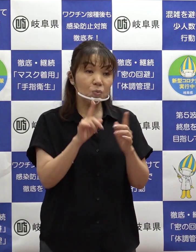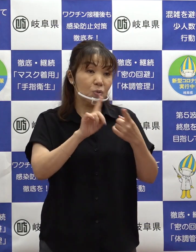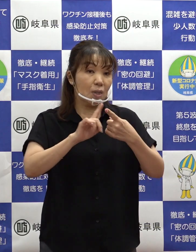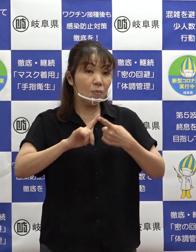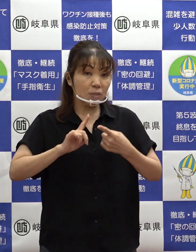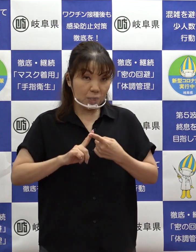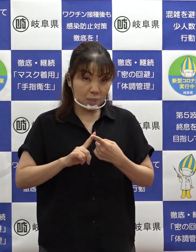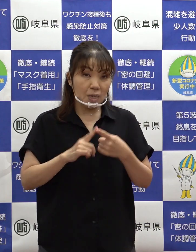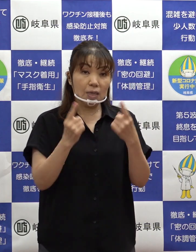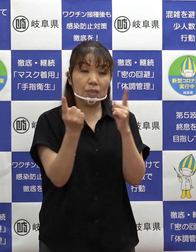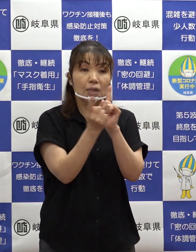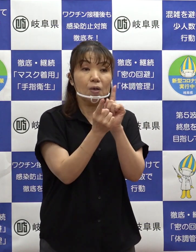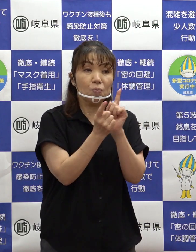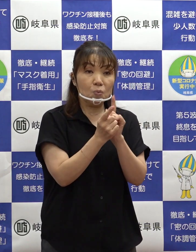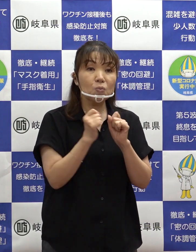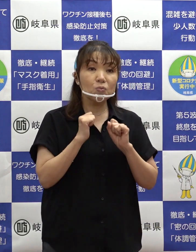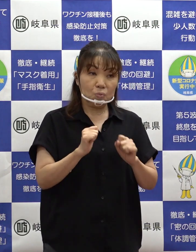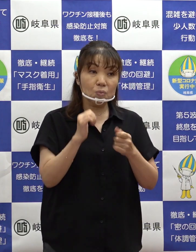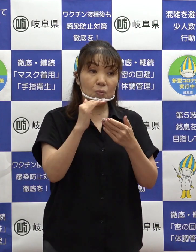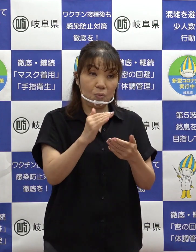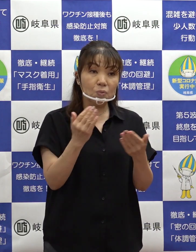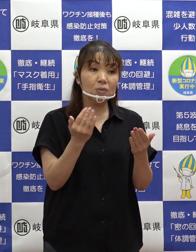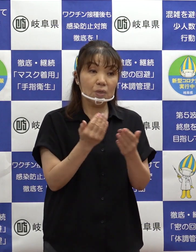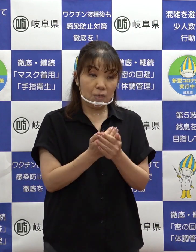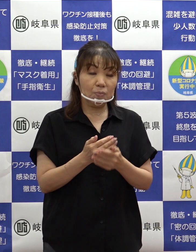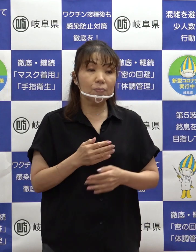対応するということになるかと思います。